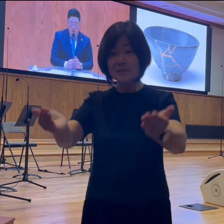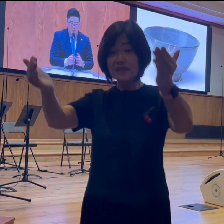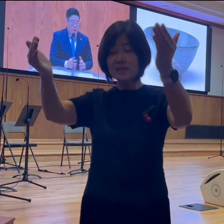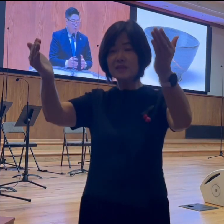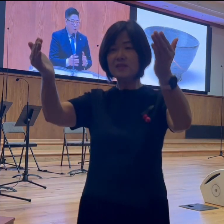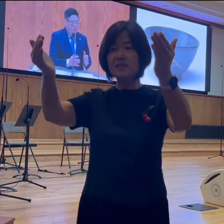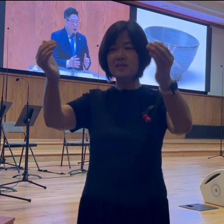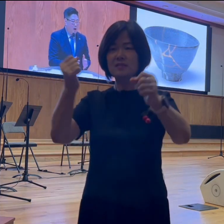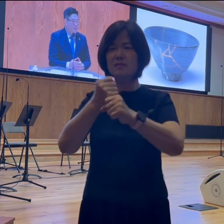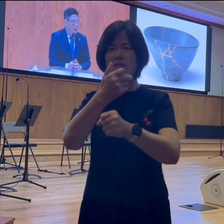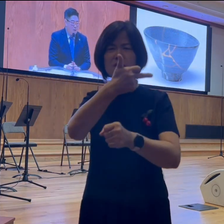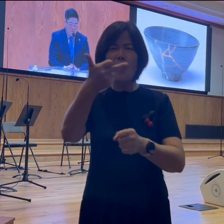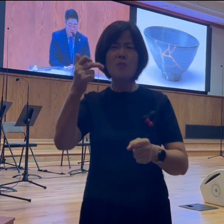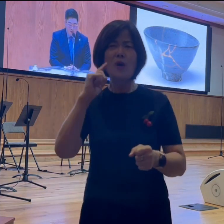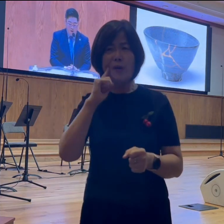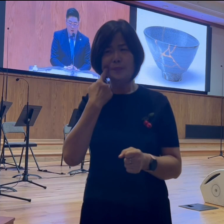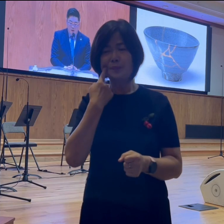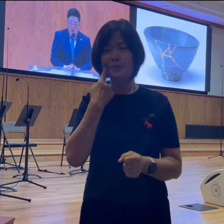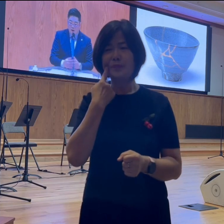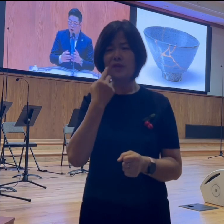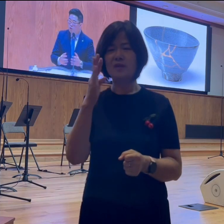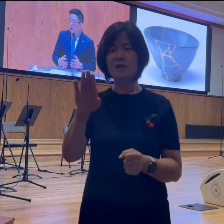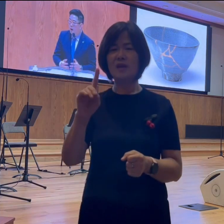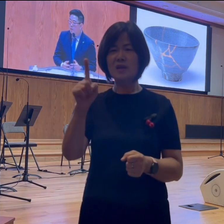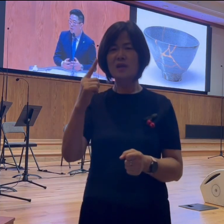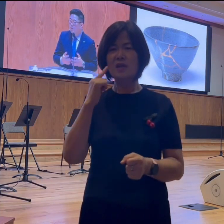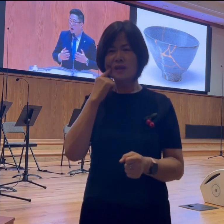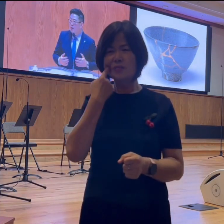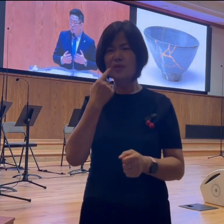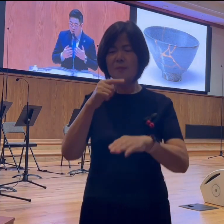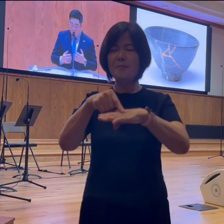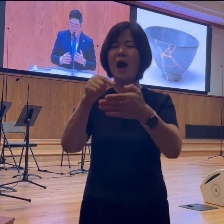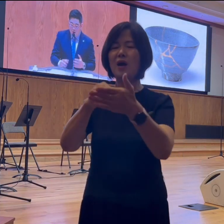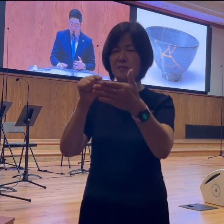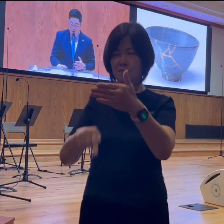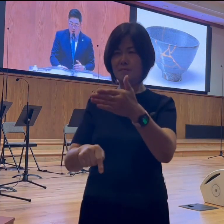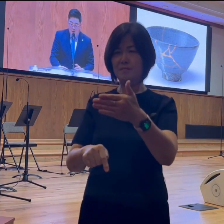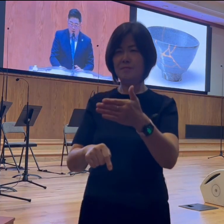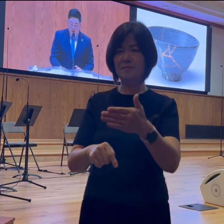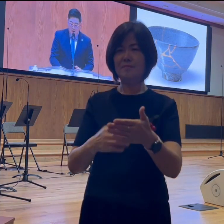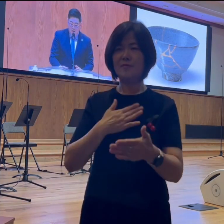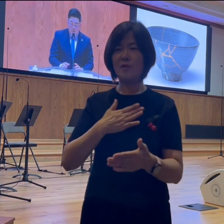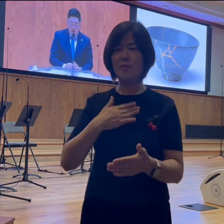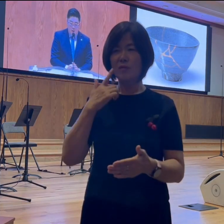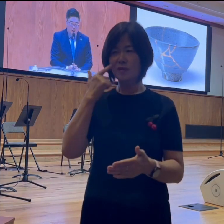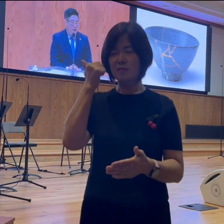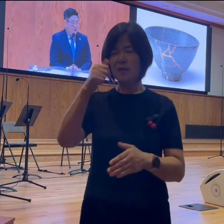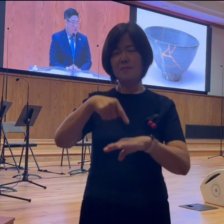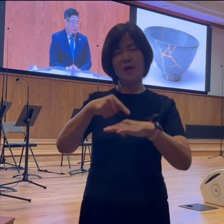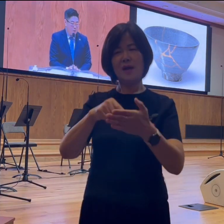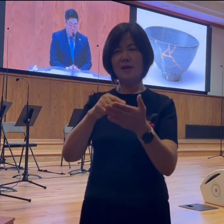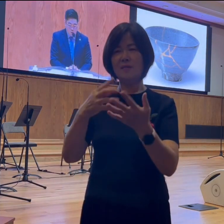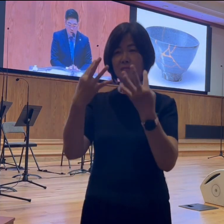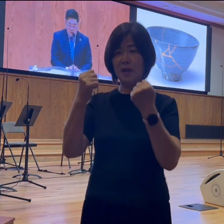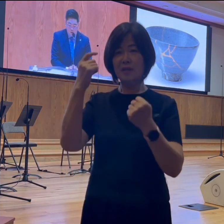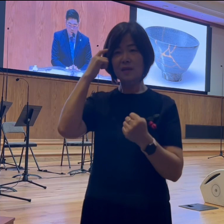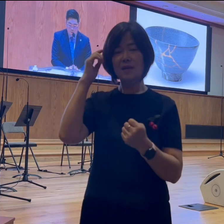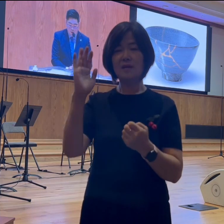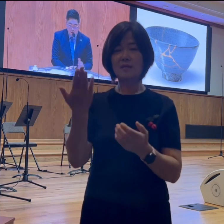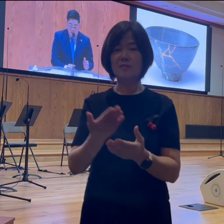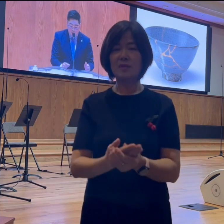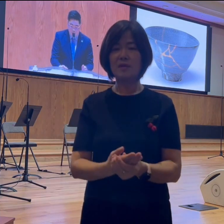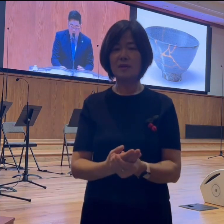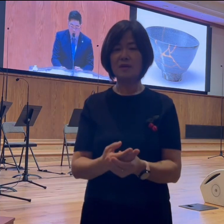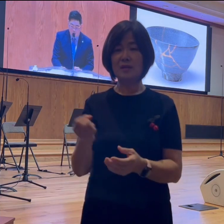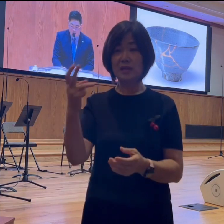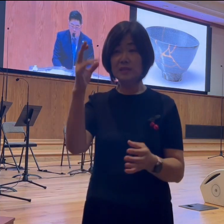그릇들의 모습도 너무나 아름답지만 이 예술에 담긴 마음이 저에게 많이 와닿았어요. 어떤 부분이냐면 제가